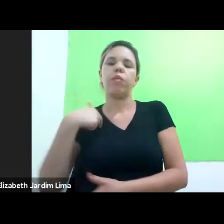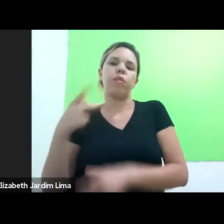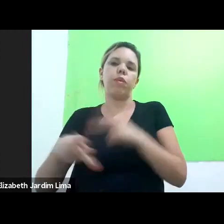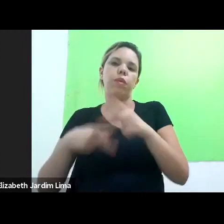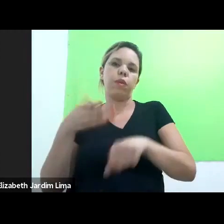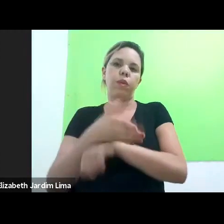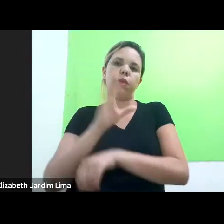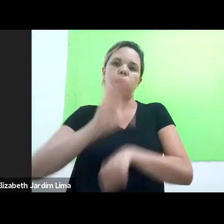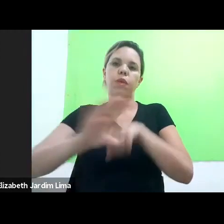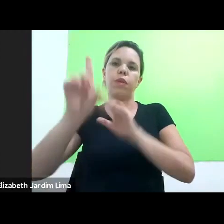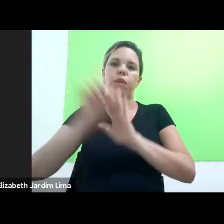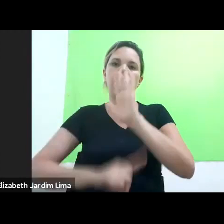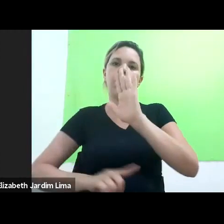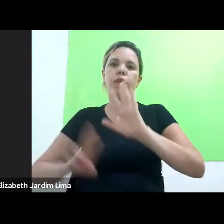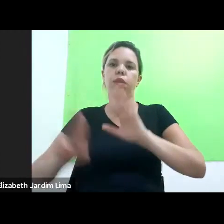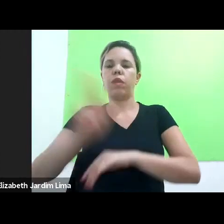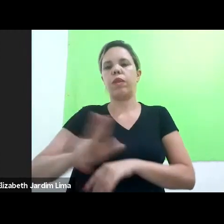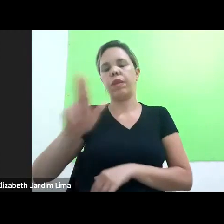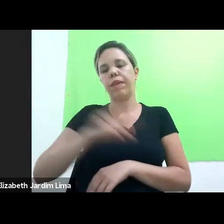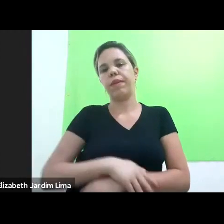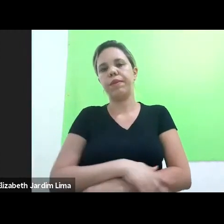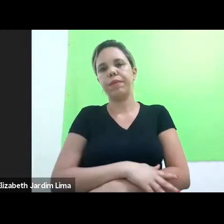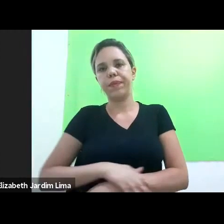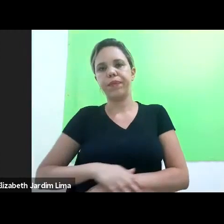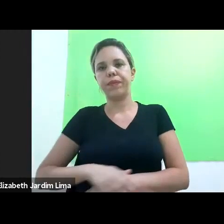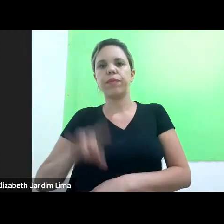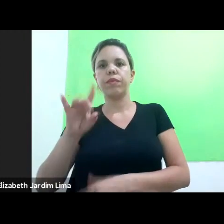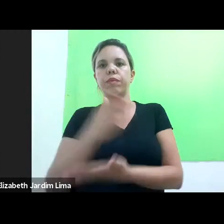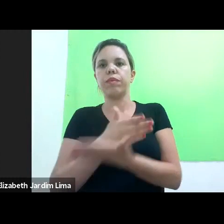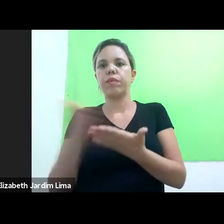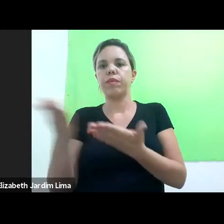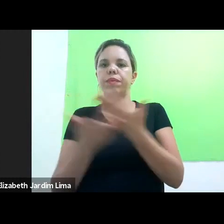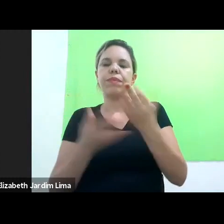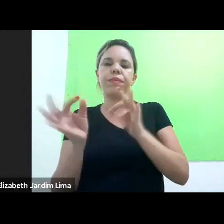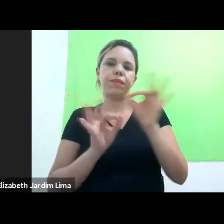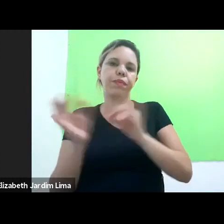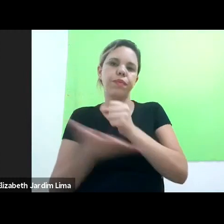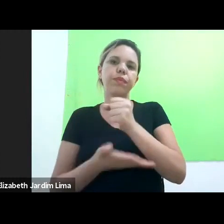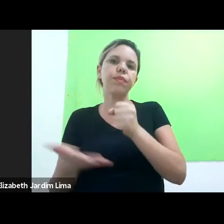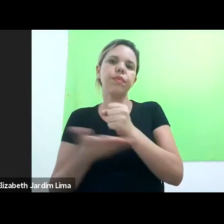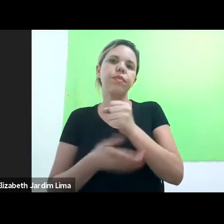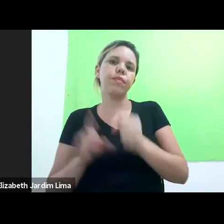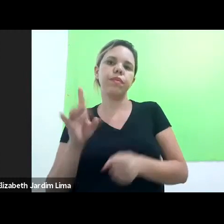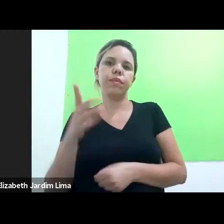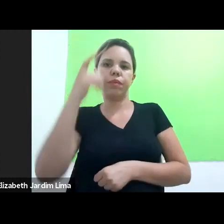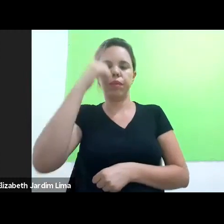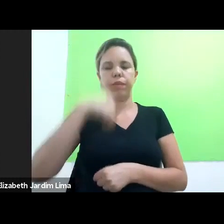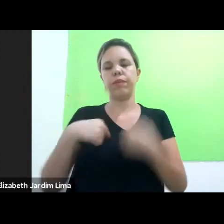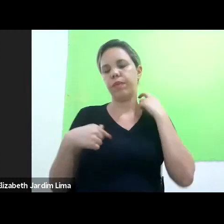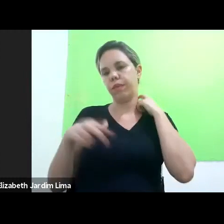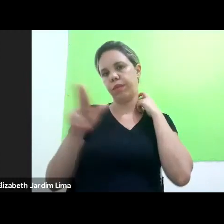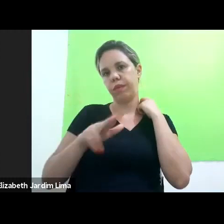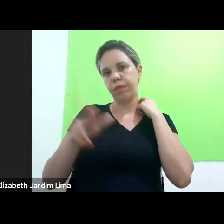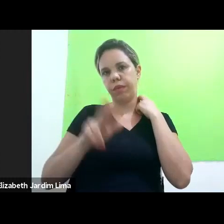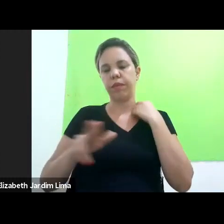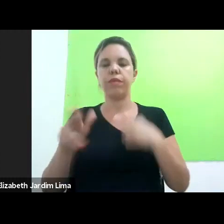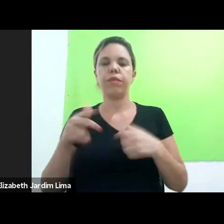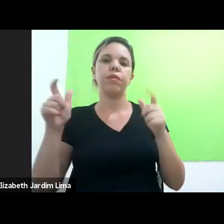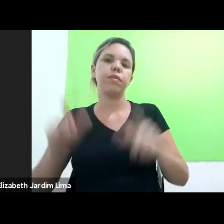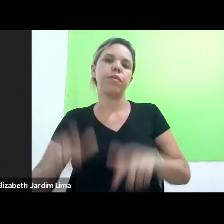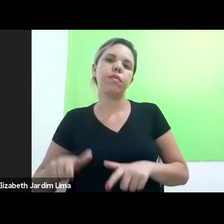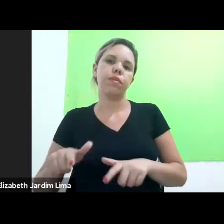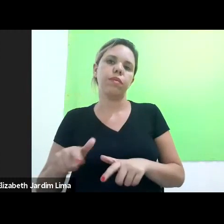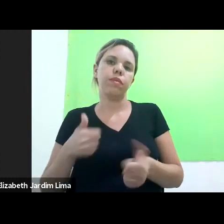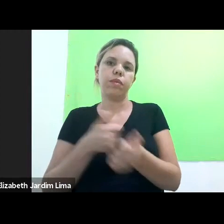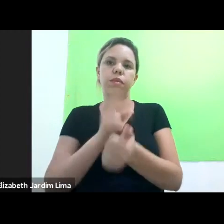de Direito em uma universidade foi apenas um preparatório, né? Porque a minha universidade, onde eu sigo